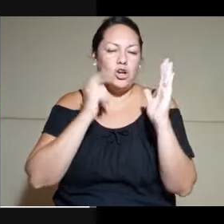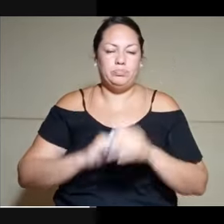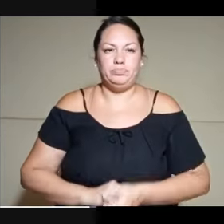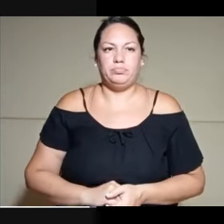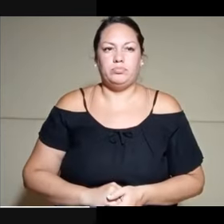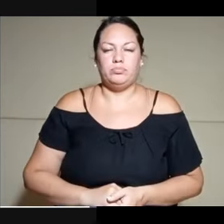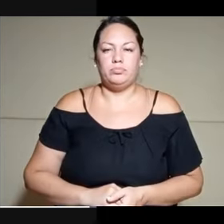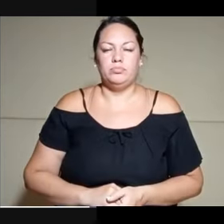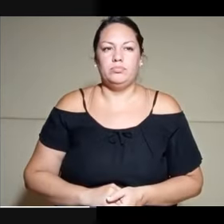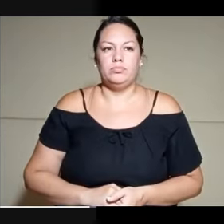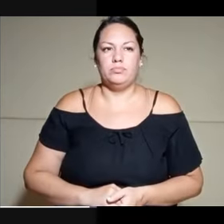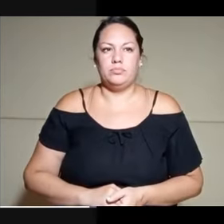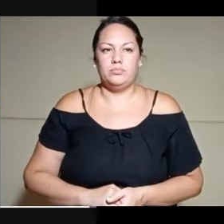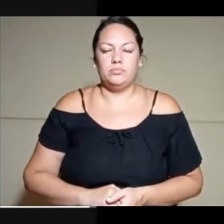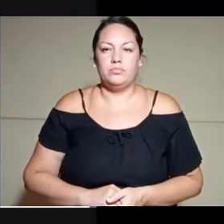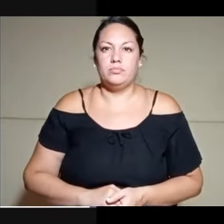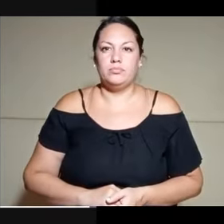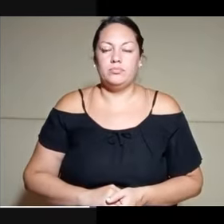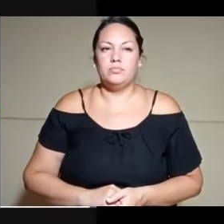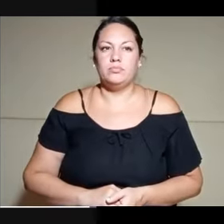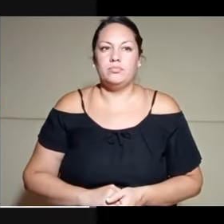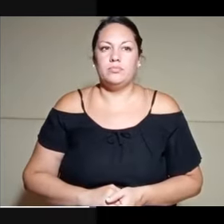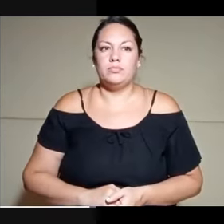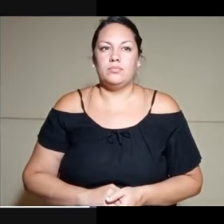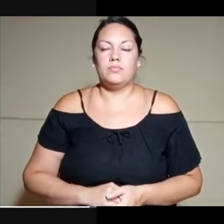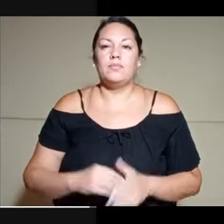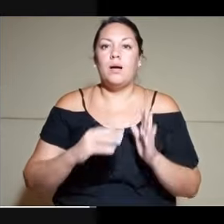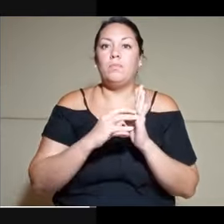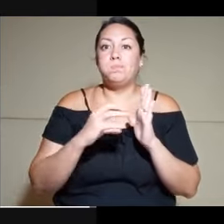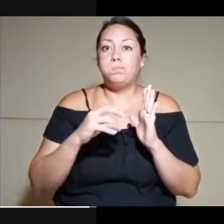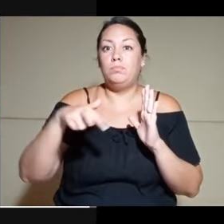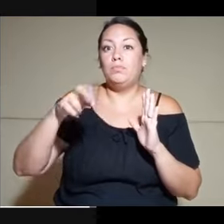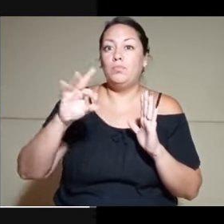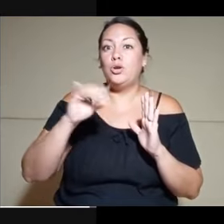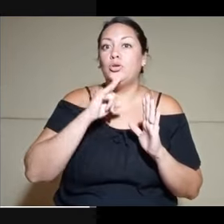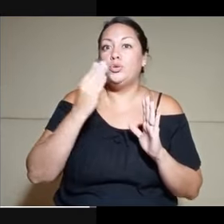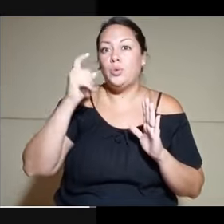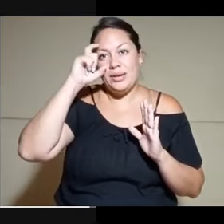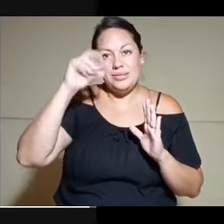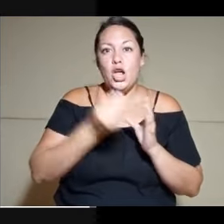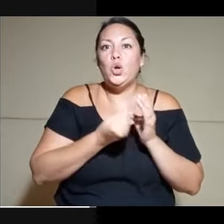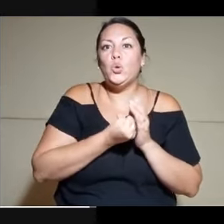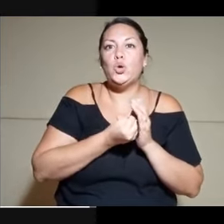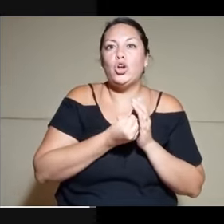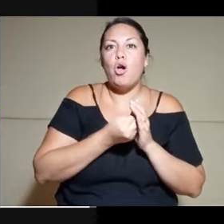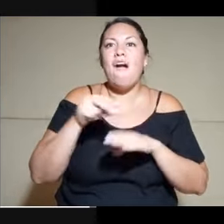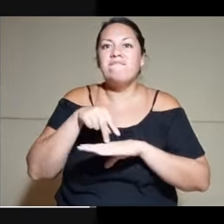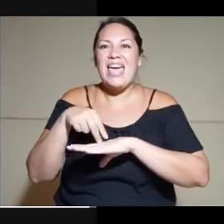Entonces, equilibrio en la protuberancia, audición en el bulbo. Núcleos cocleares y núcleos